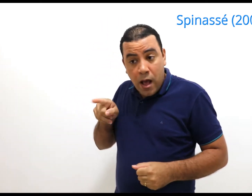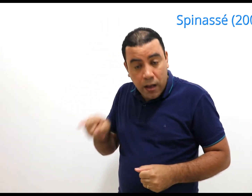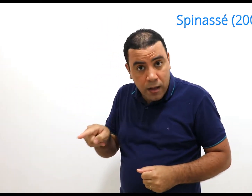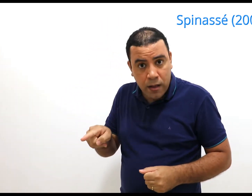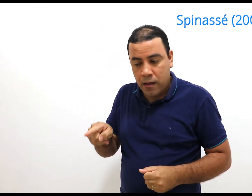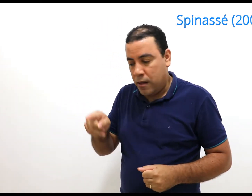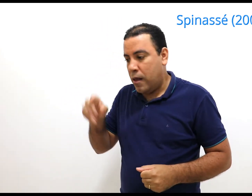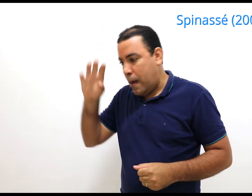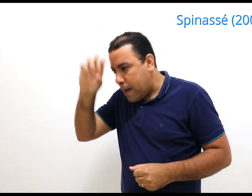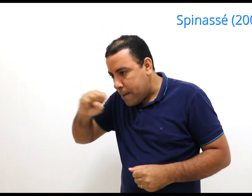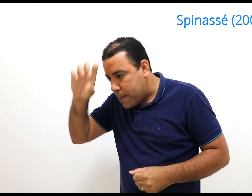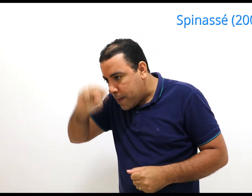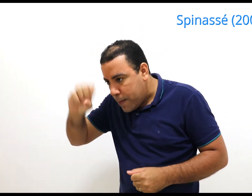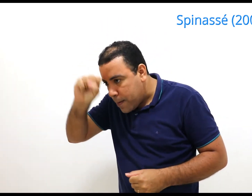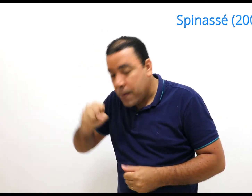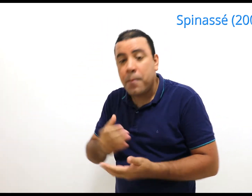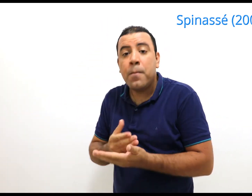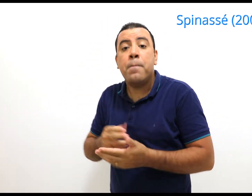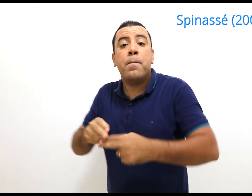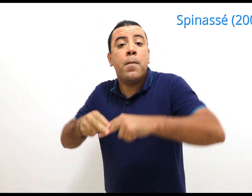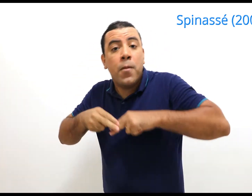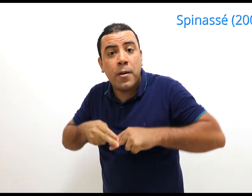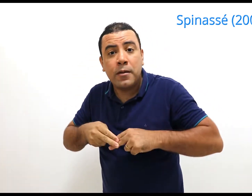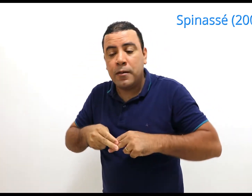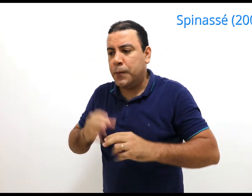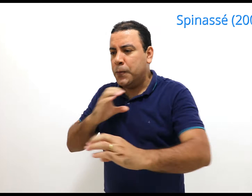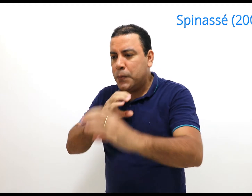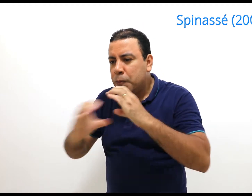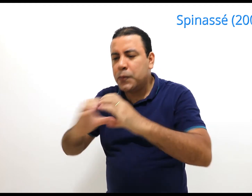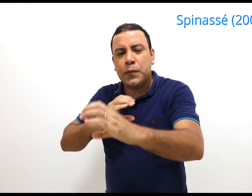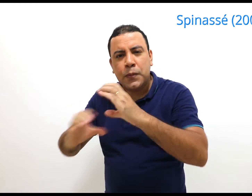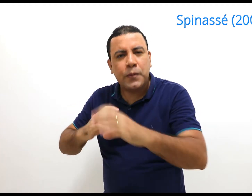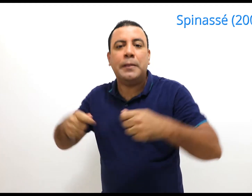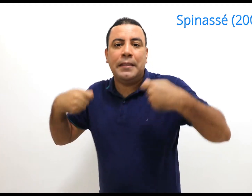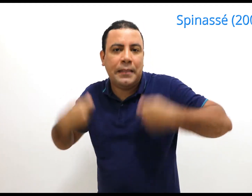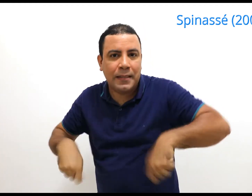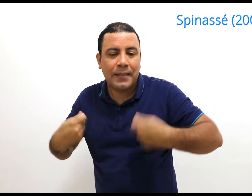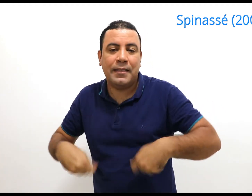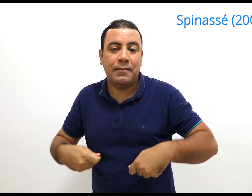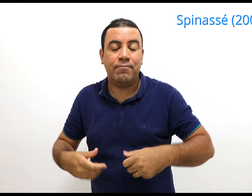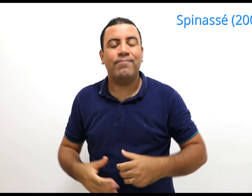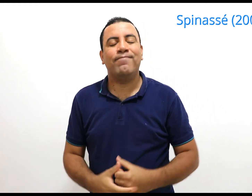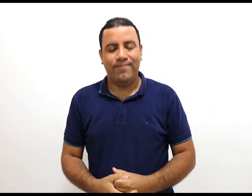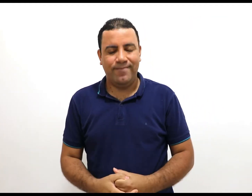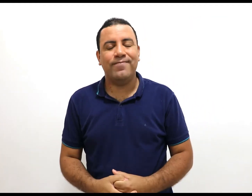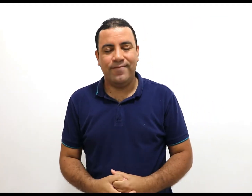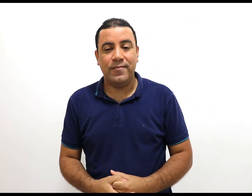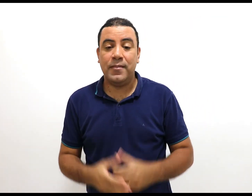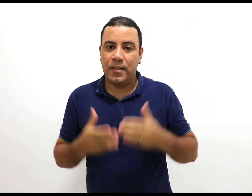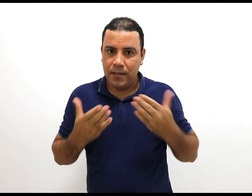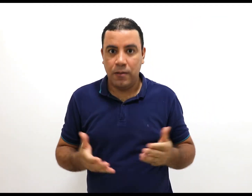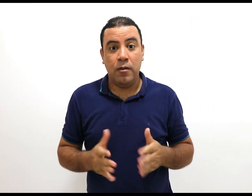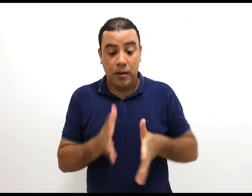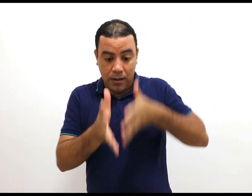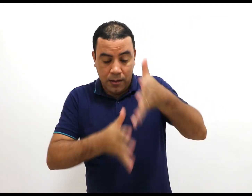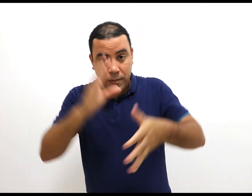Aprender Libras é uma maneira de interagir melhor com os nossos parentes, colegas, alunos e cidadãos